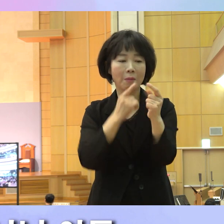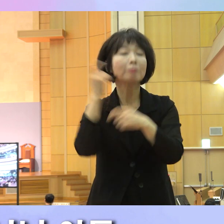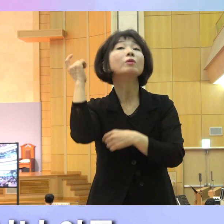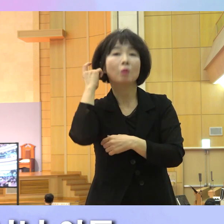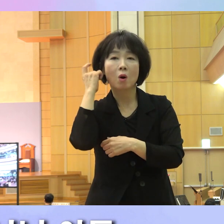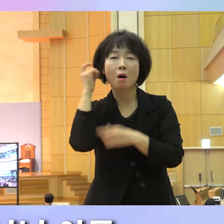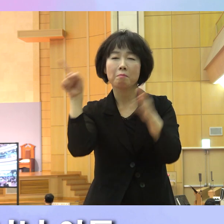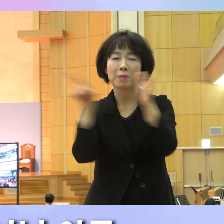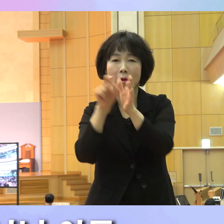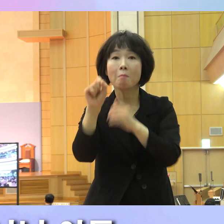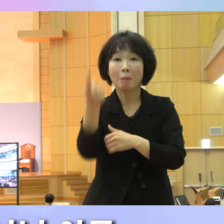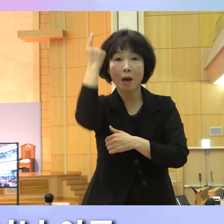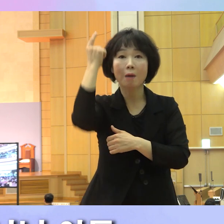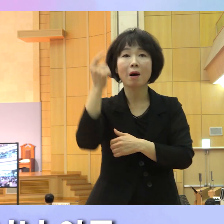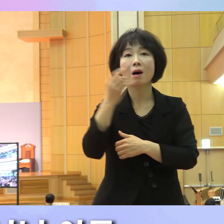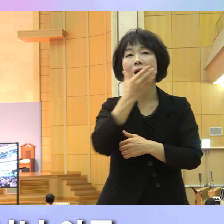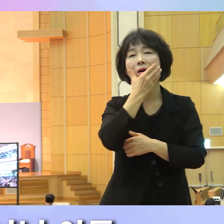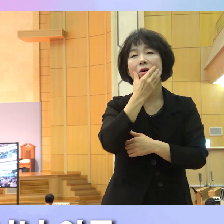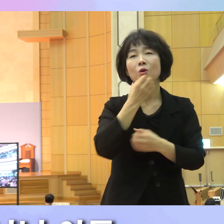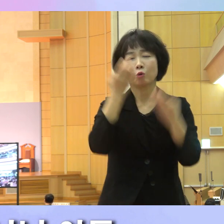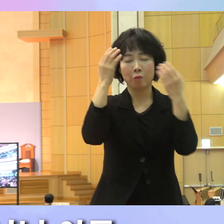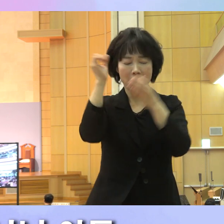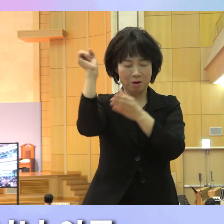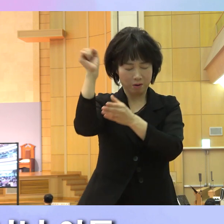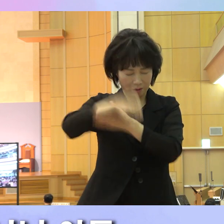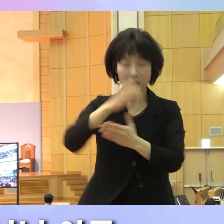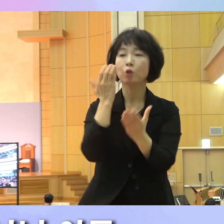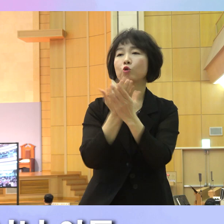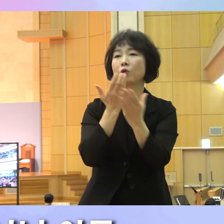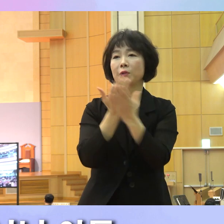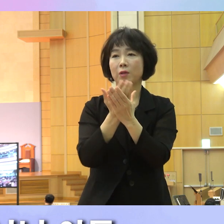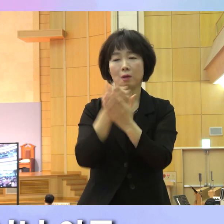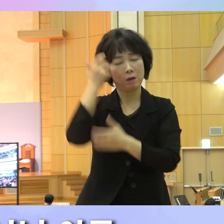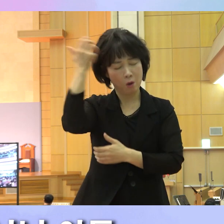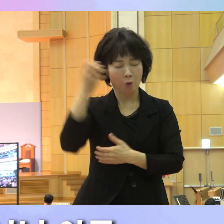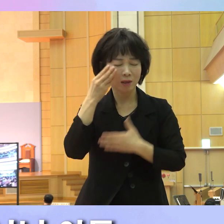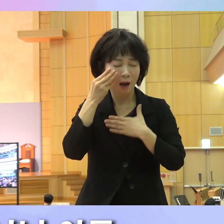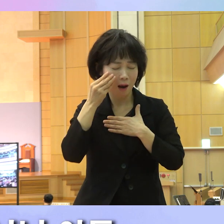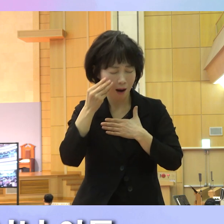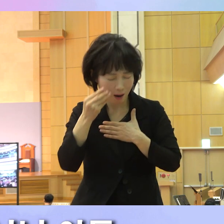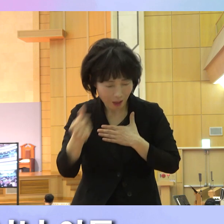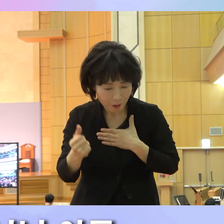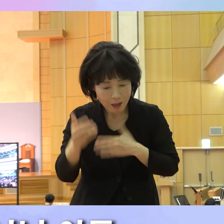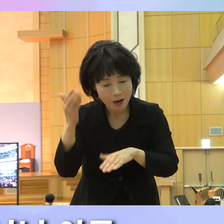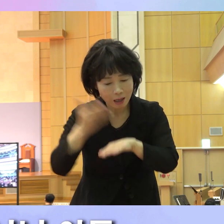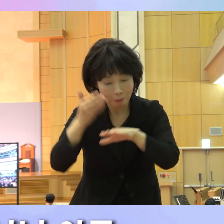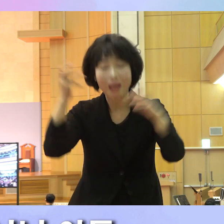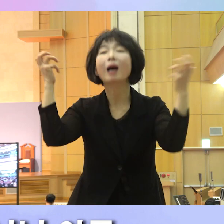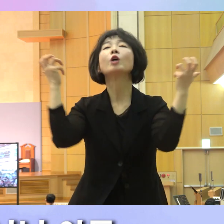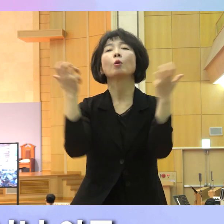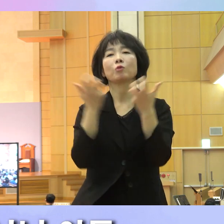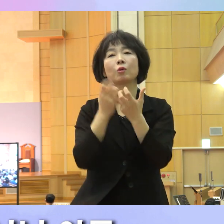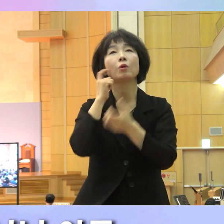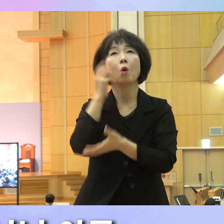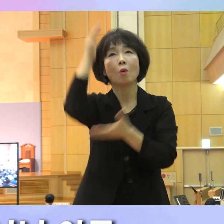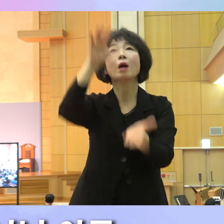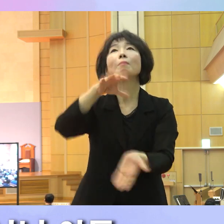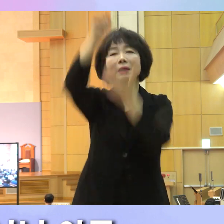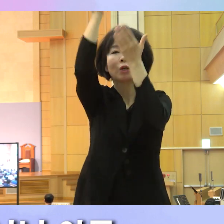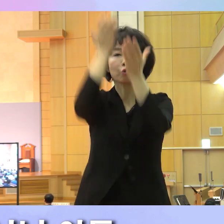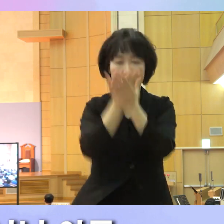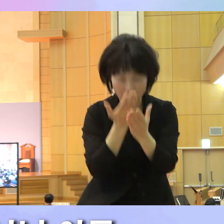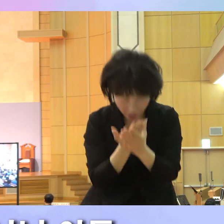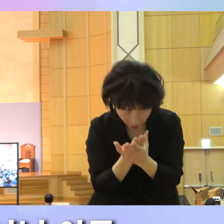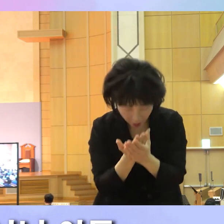기도함으로써 주의 능력이 함께하고 성령이 충만한 모든 자들 되게 하시고 날마다 기뻐하고 주 안에서 감사하면서 영광 돌리는 삶이